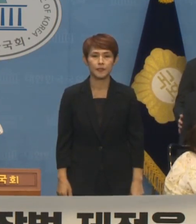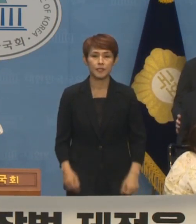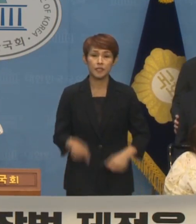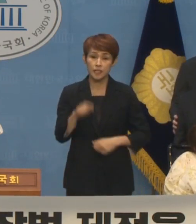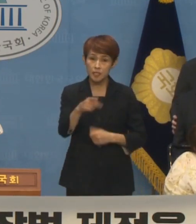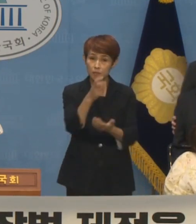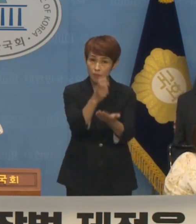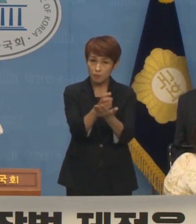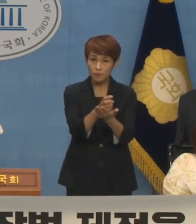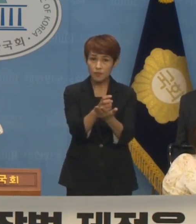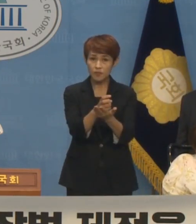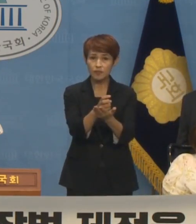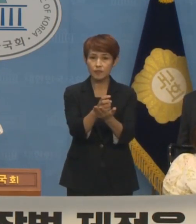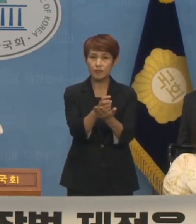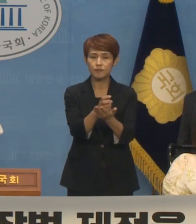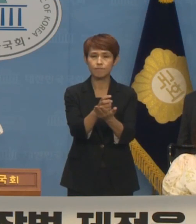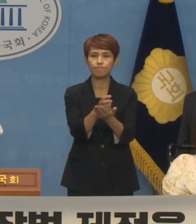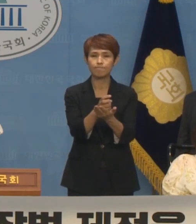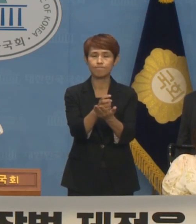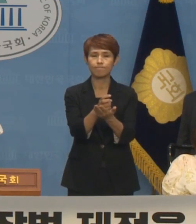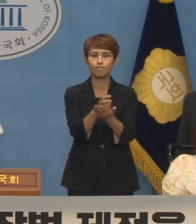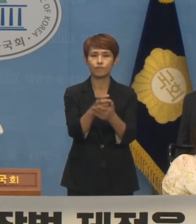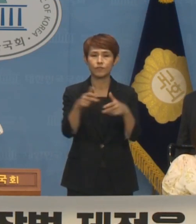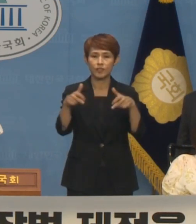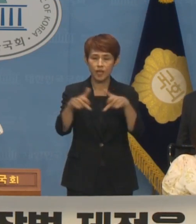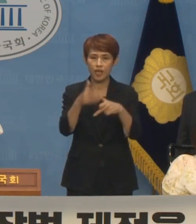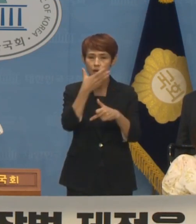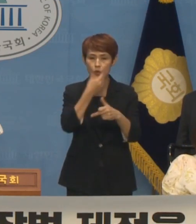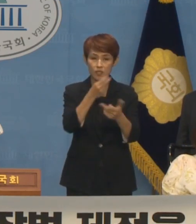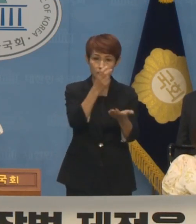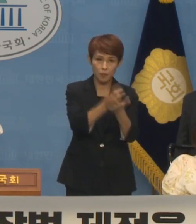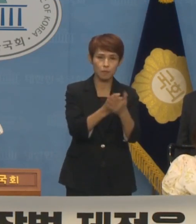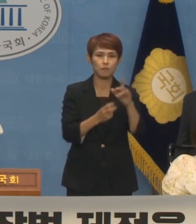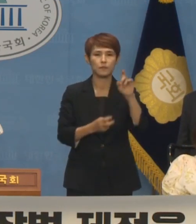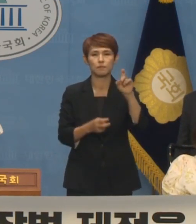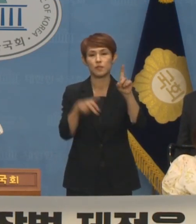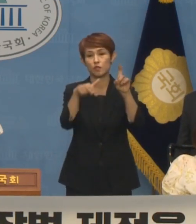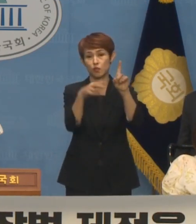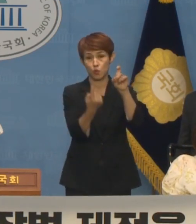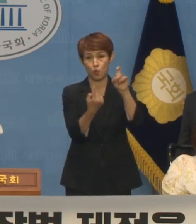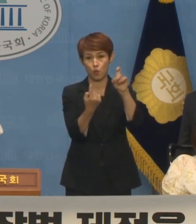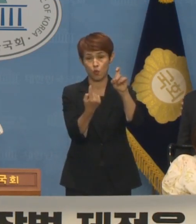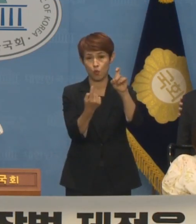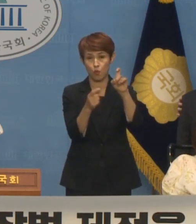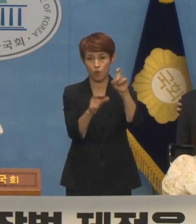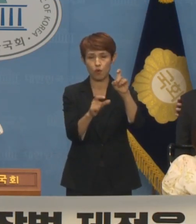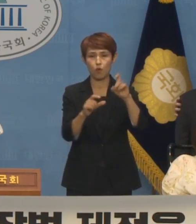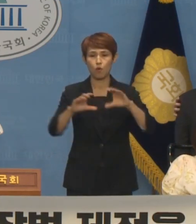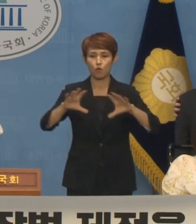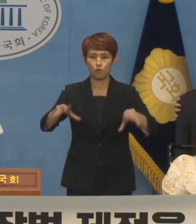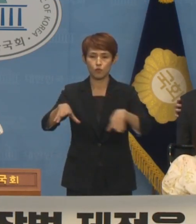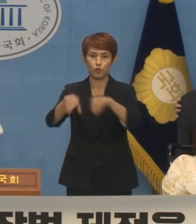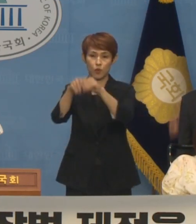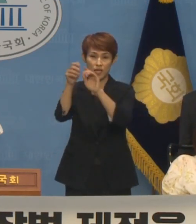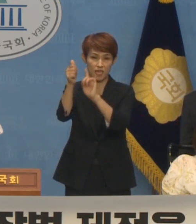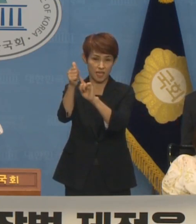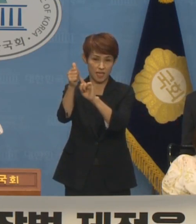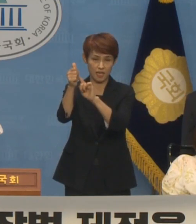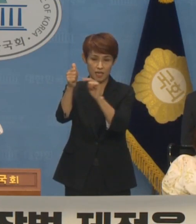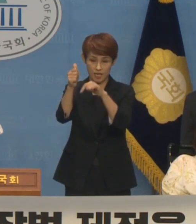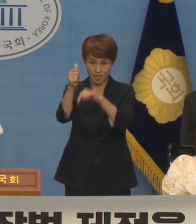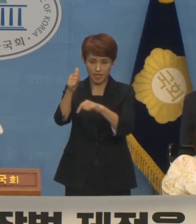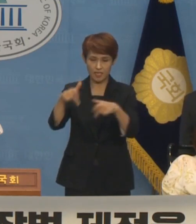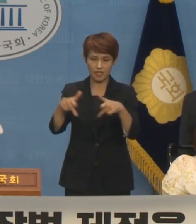장애인 권리 보장법에는 현재 장애인 복지법 제11조에 명시된 국무총리 소속의